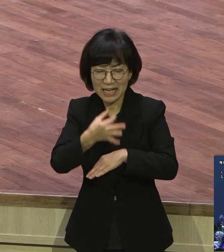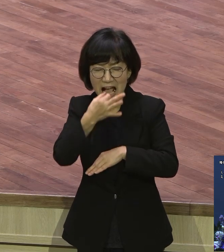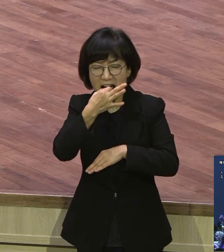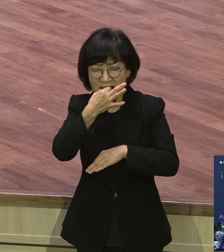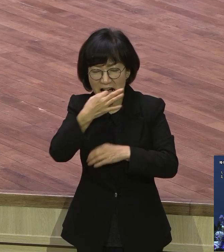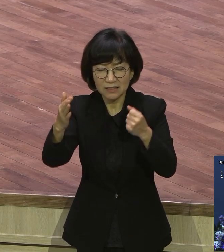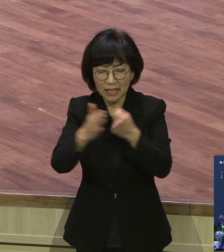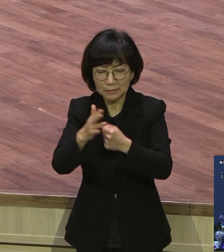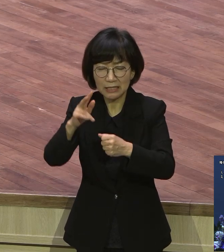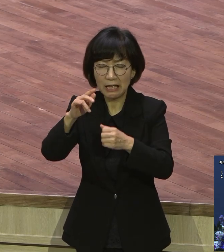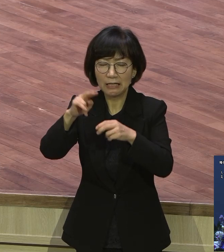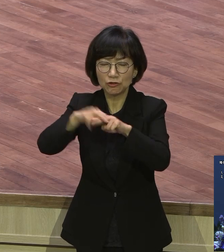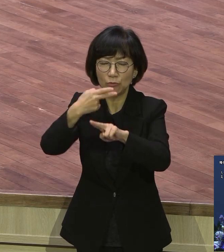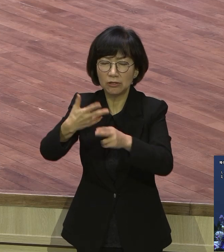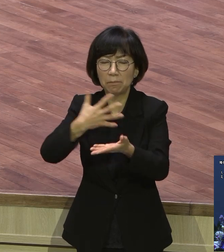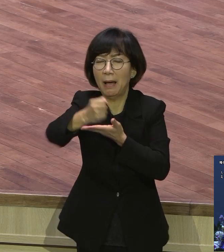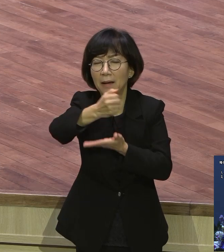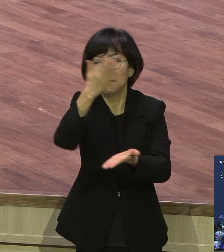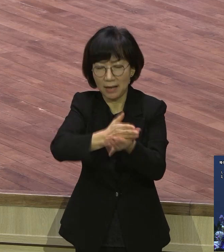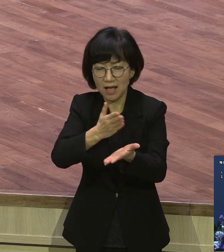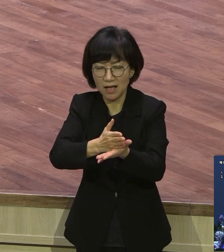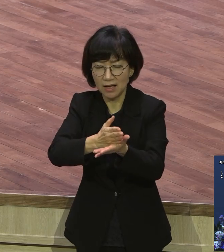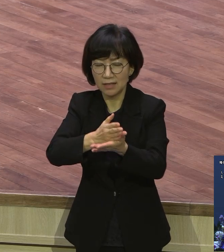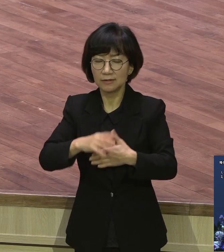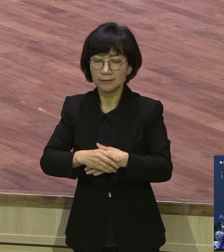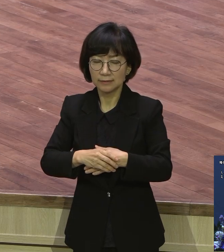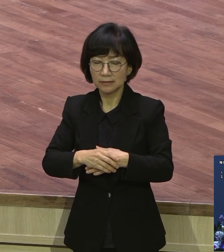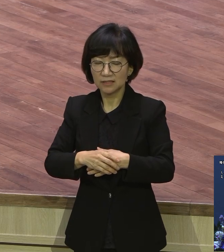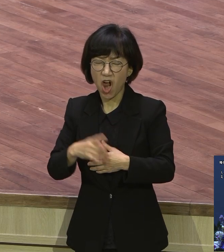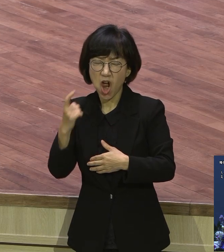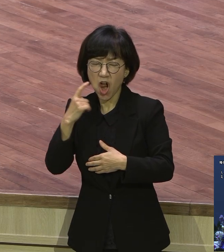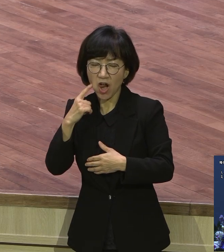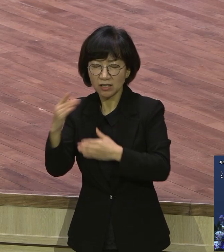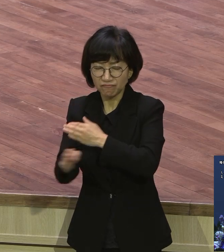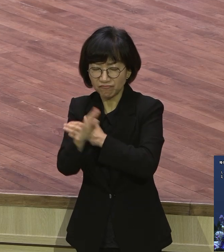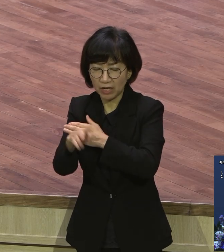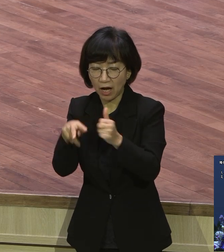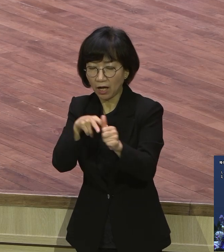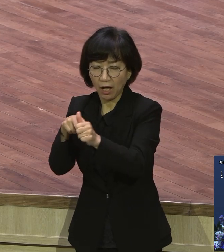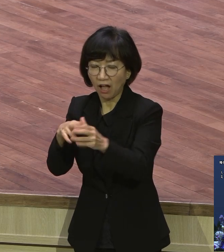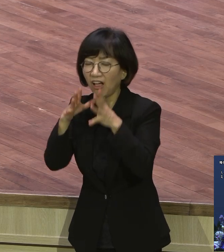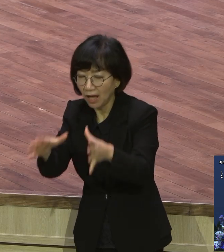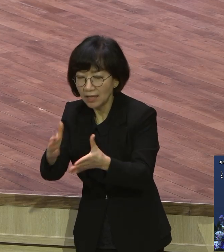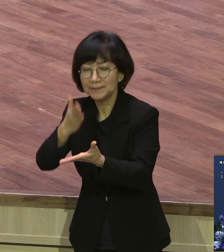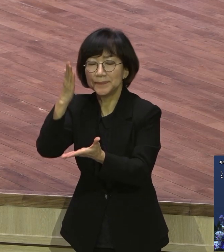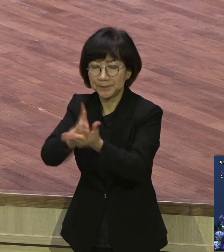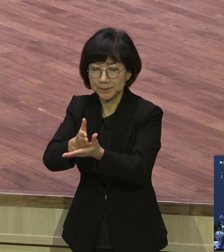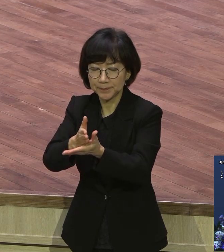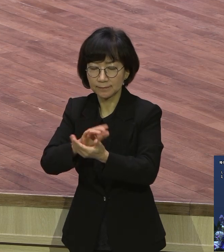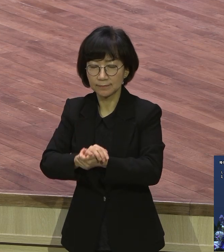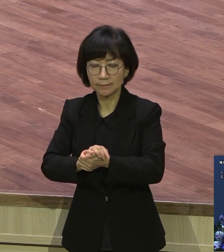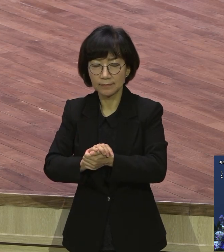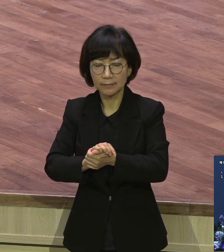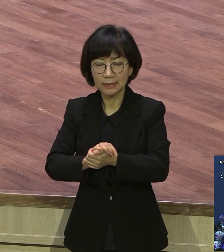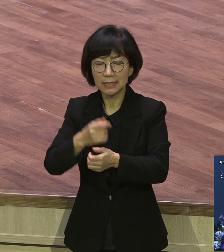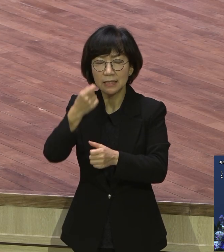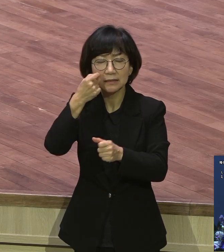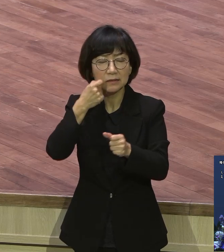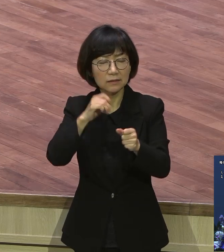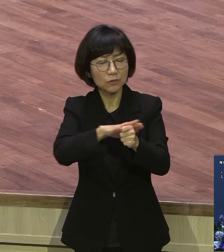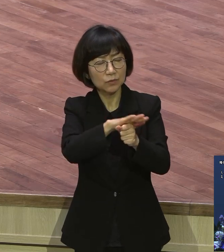때문에 뺏기지 않게 하여 주옵시고 잘못된 정보에 흔들리지 않게 하여 주옵시고 극률이 여기는 마음